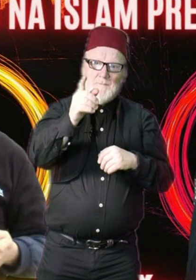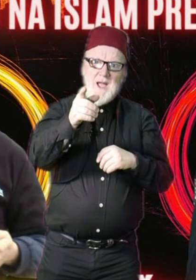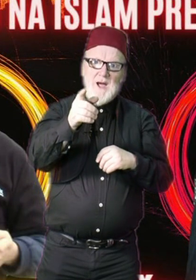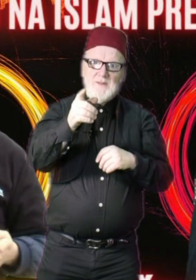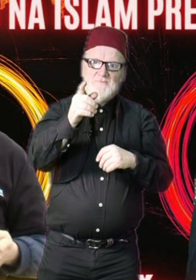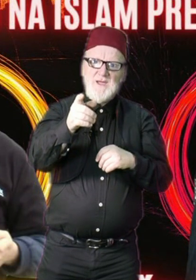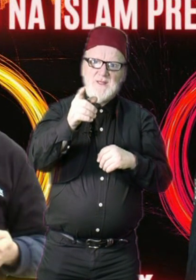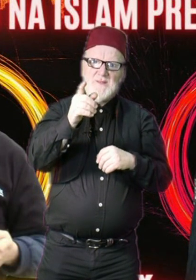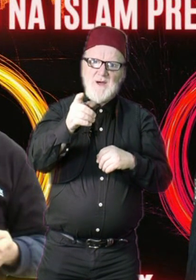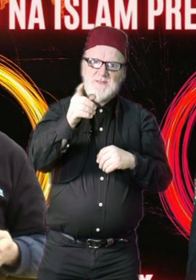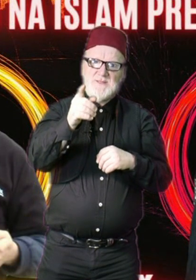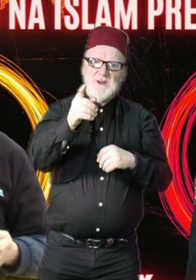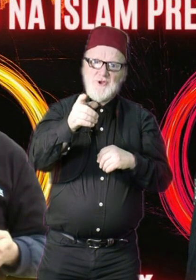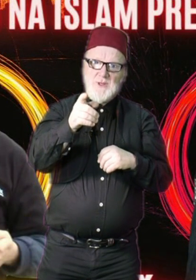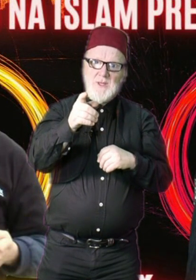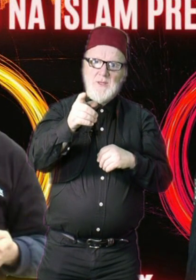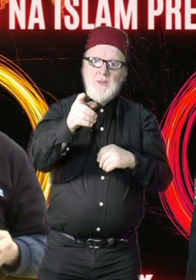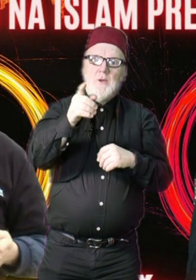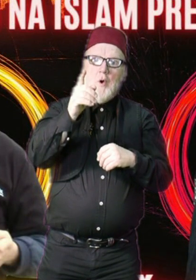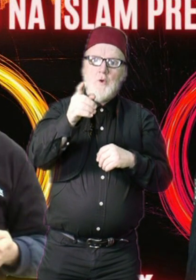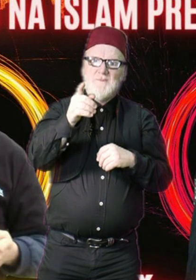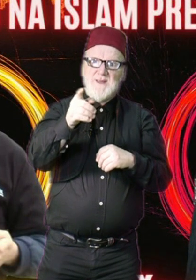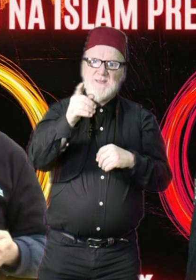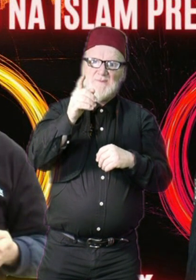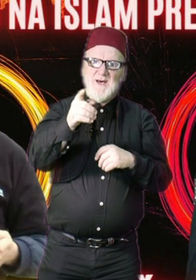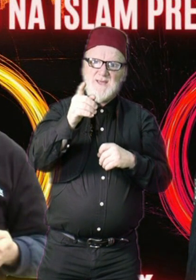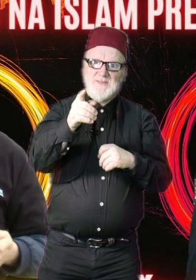17. maja 2023. oko 22